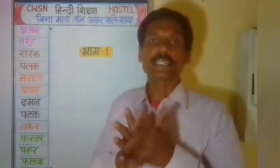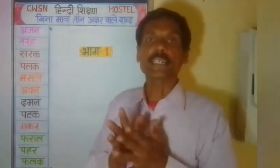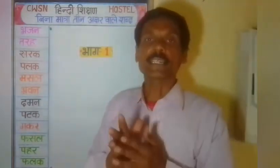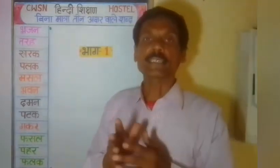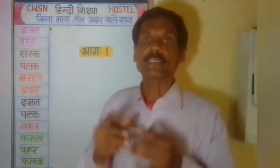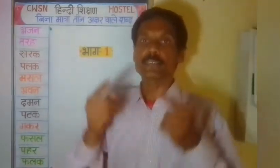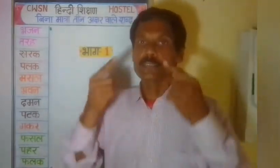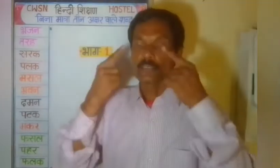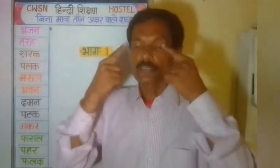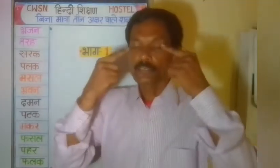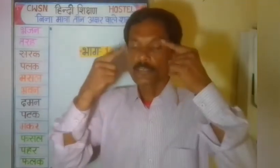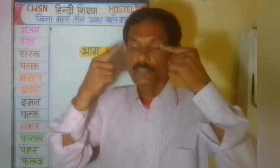संकेत